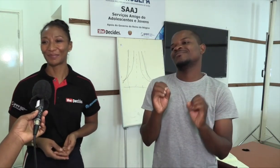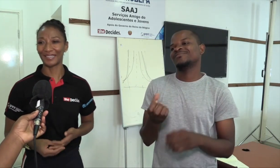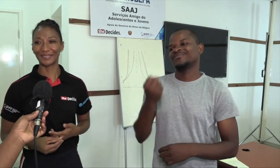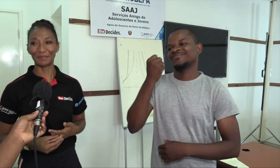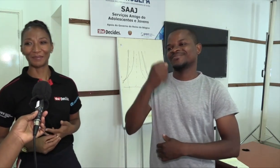Bem-vindo.